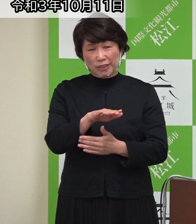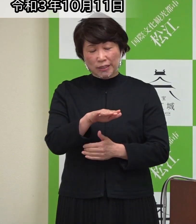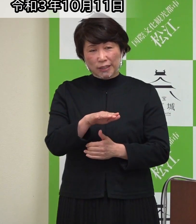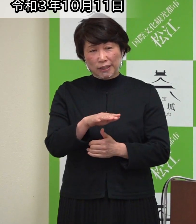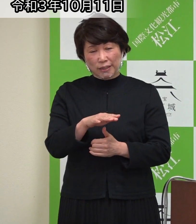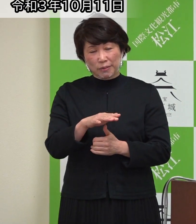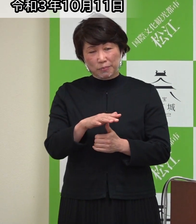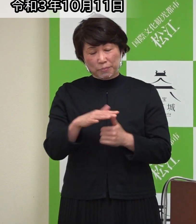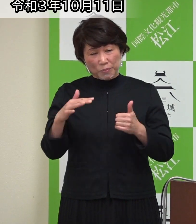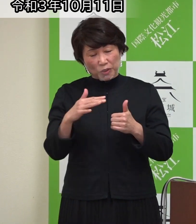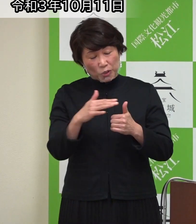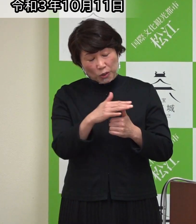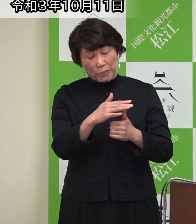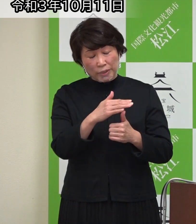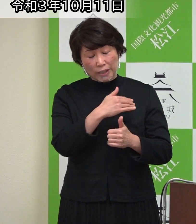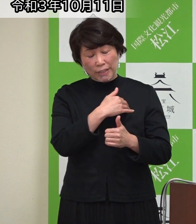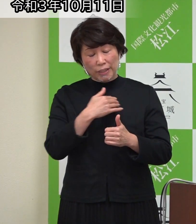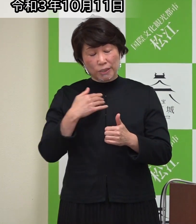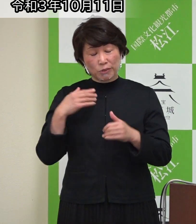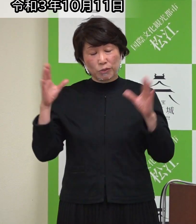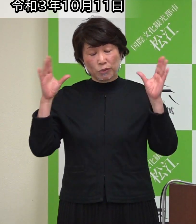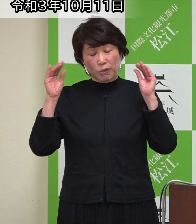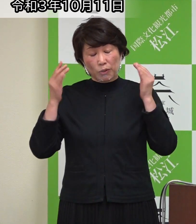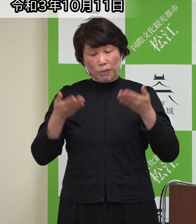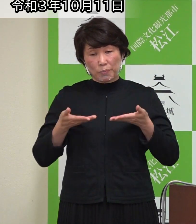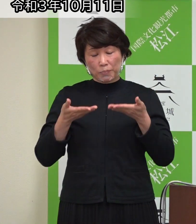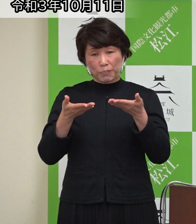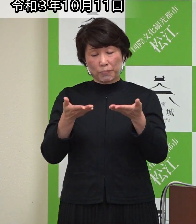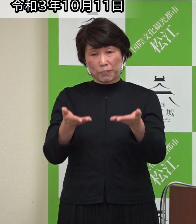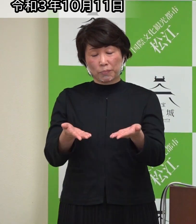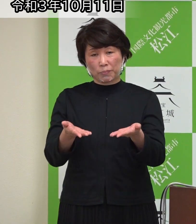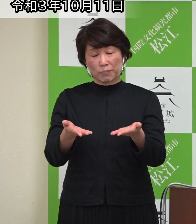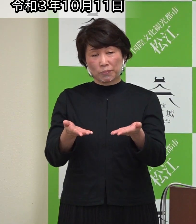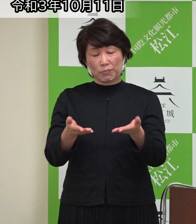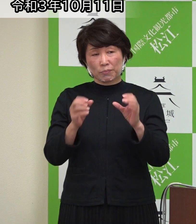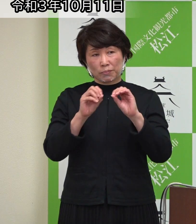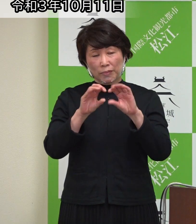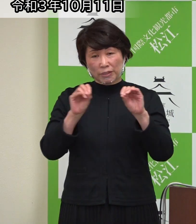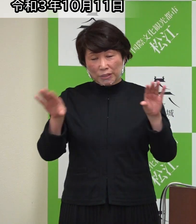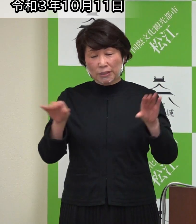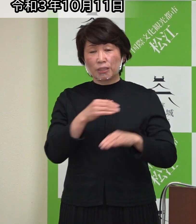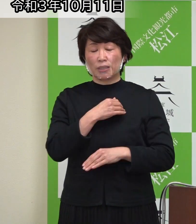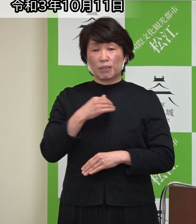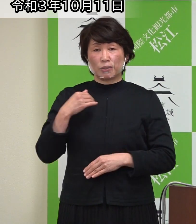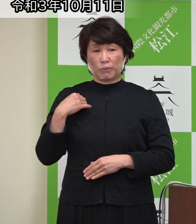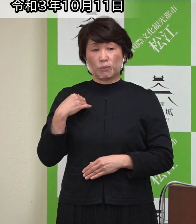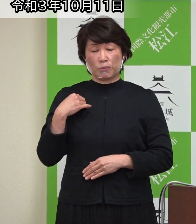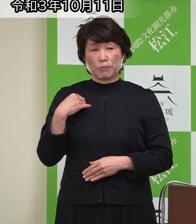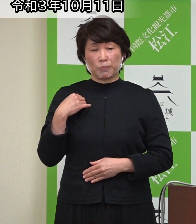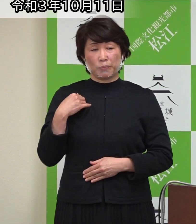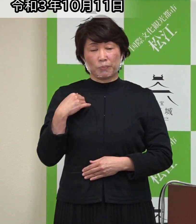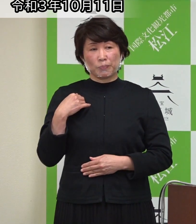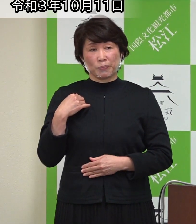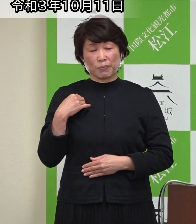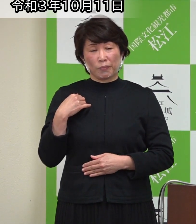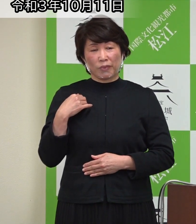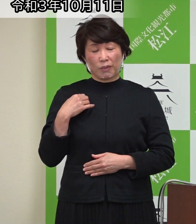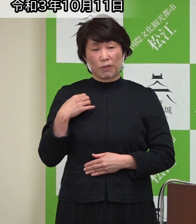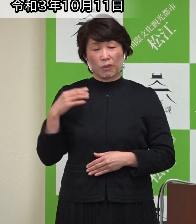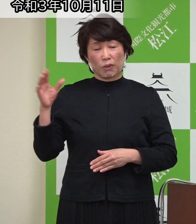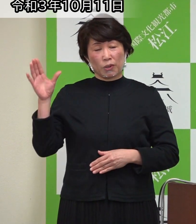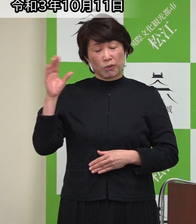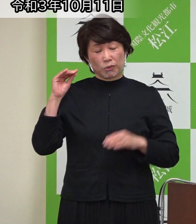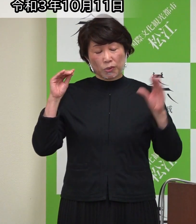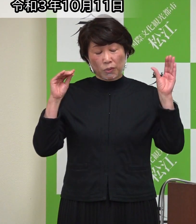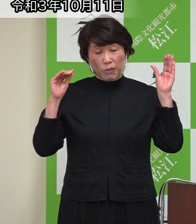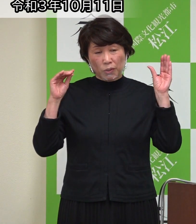が、むしろこういう情報発信をすることによって自分の、まあ、メディアとしてですね、そこの情報に価値があって取